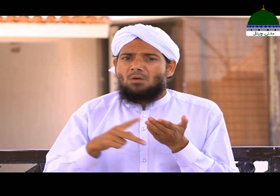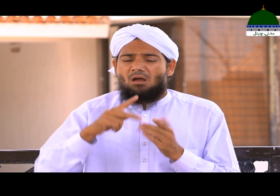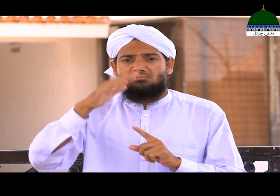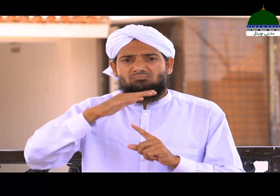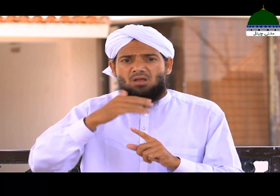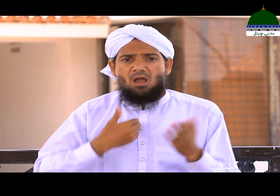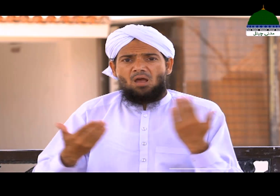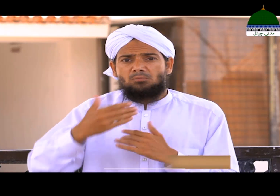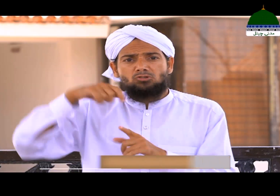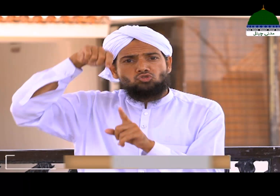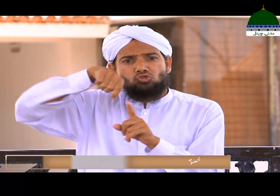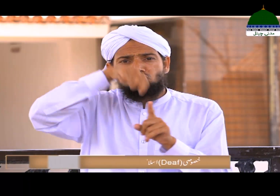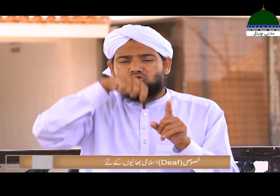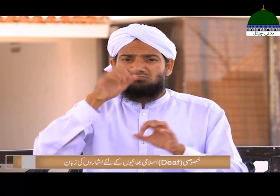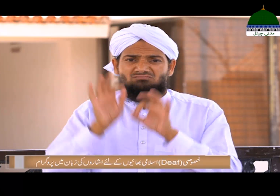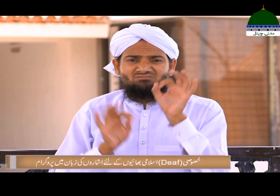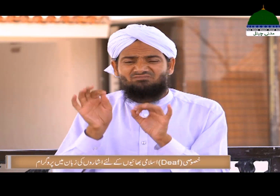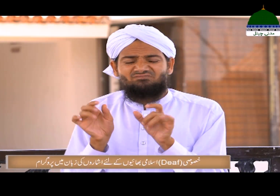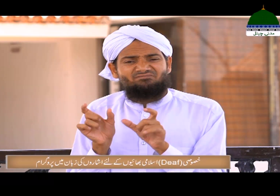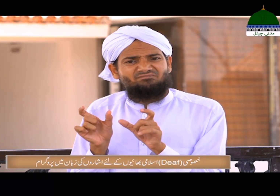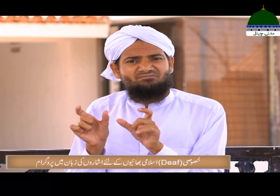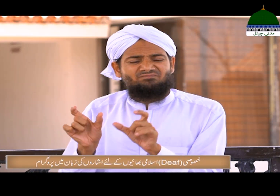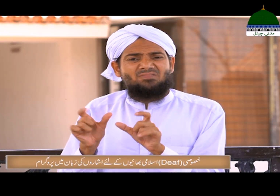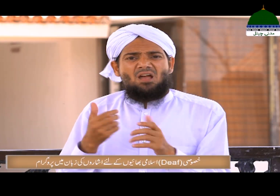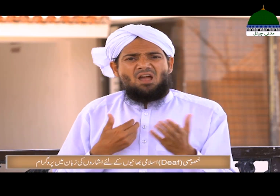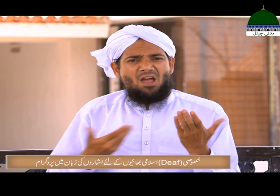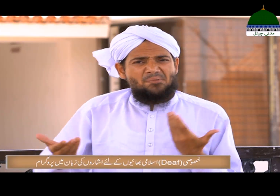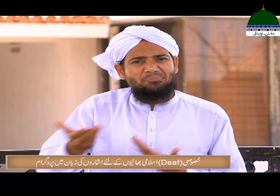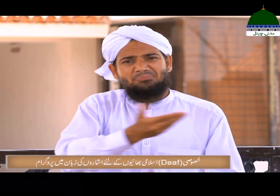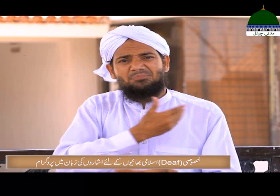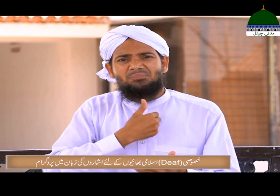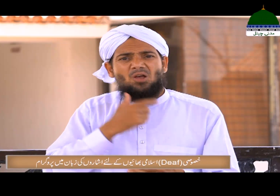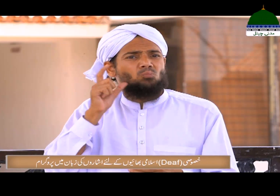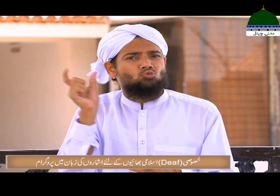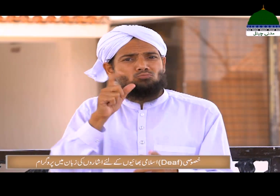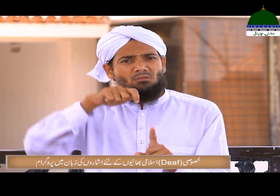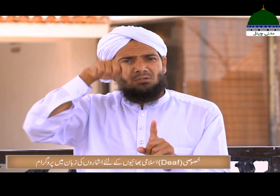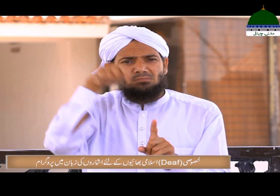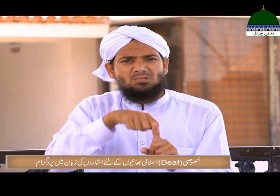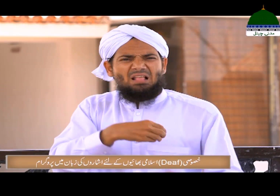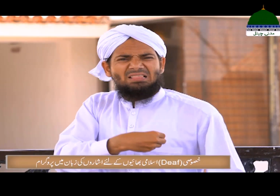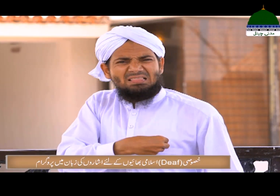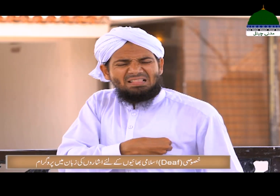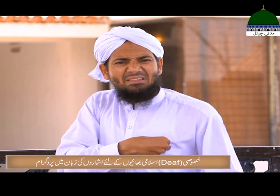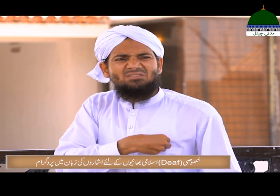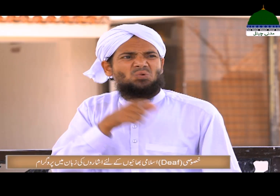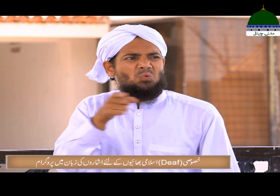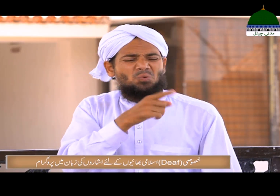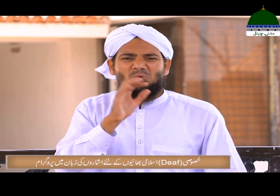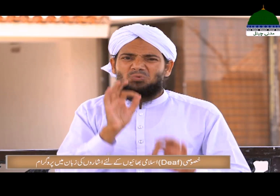ہمیں ظالموں کے ظلم سے محفوظ رکھے اور ہماری وجہ سے کسی مسلمان کو کوئی تکلیف نہ پہنچے۔